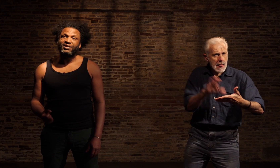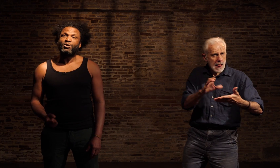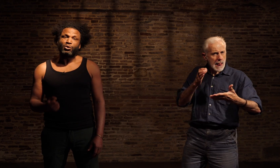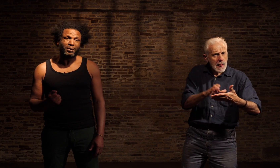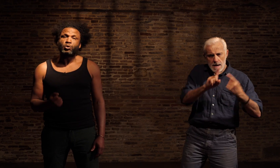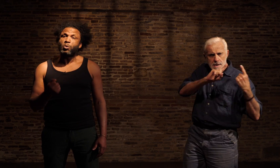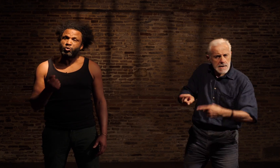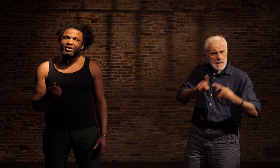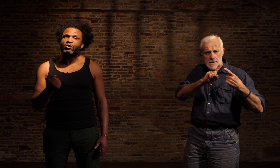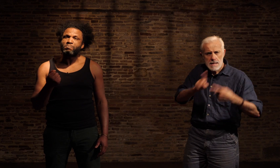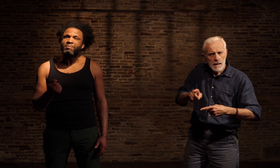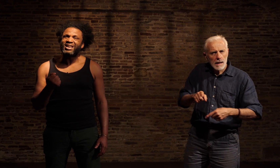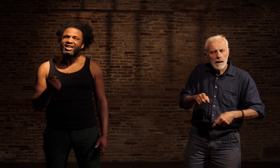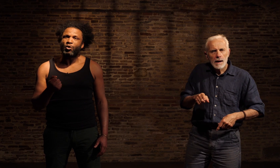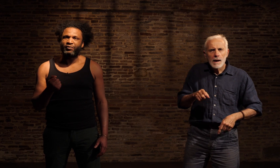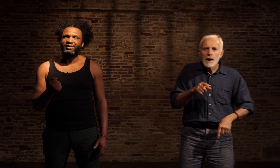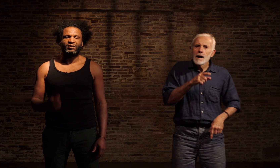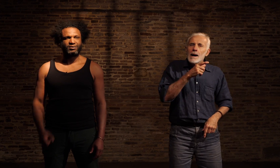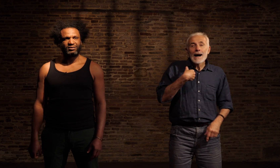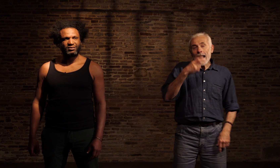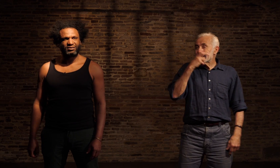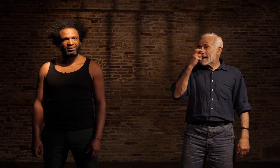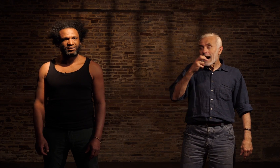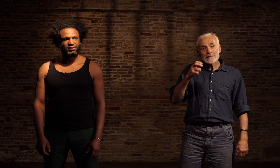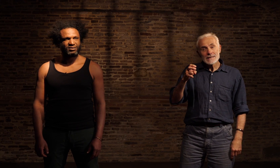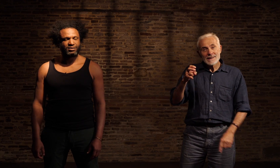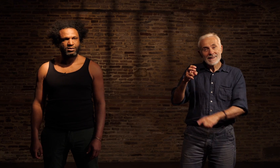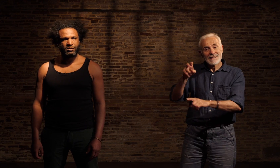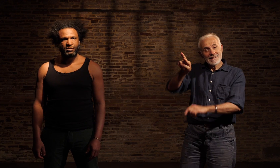les flics avaient entrepris de me tuer sont même dégainer leurs flingues